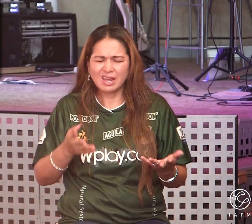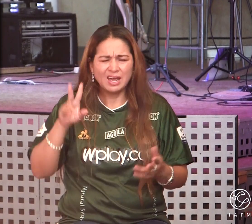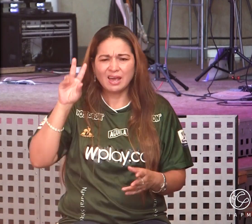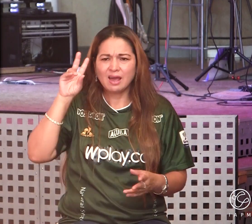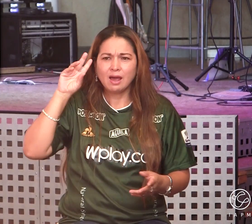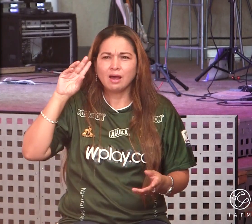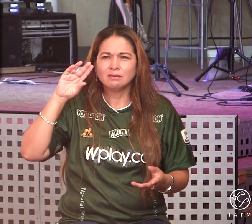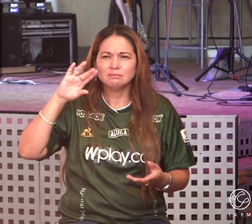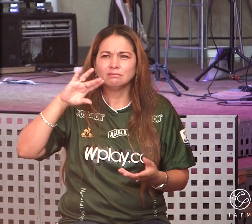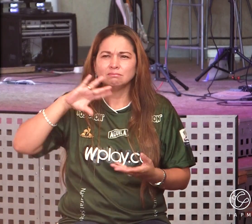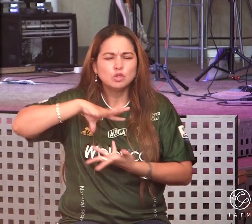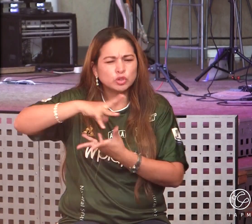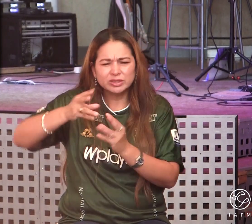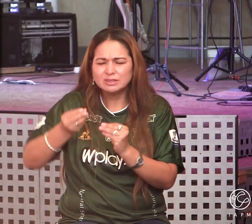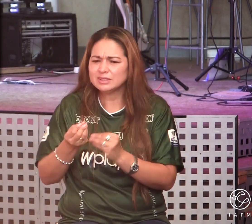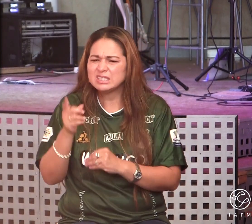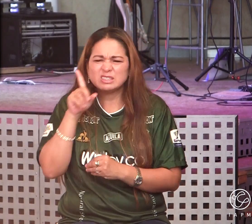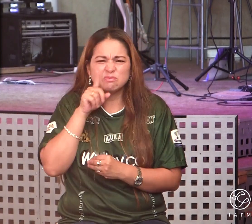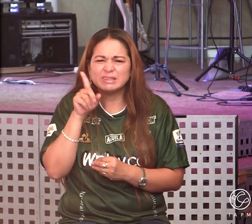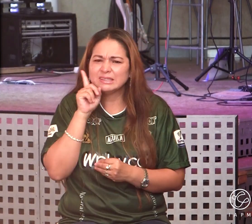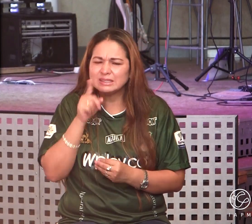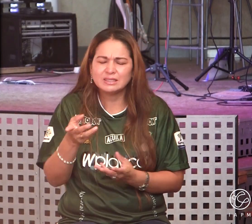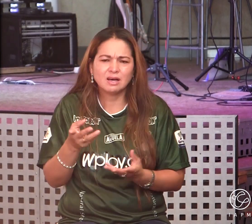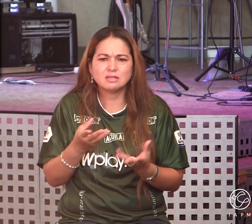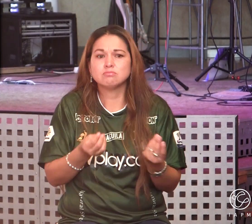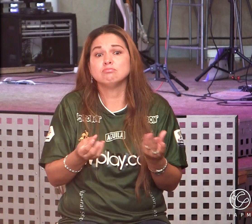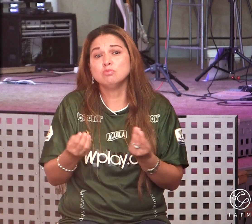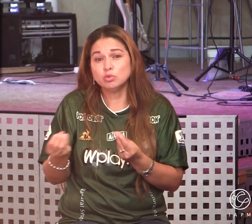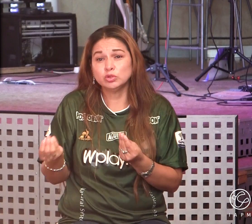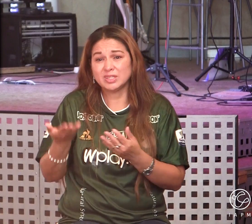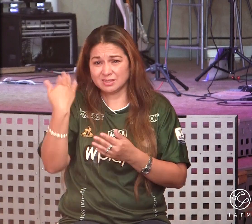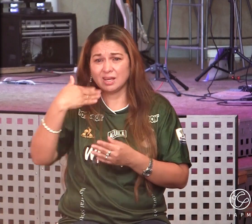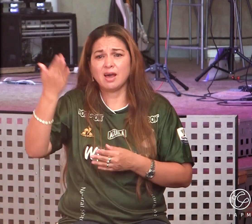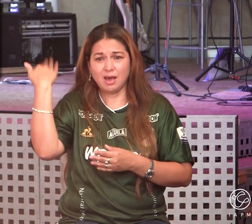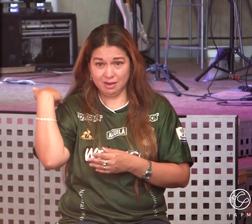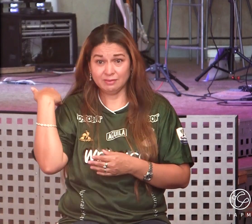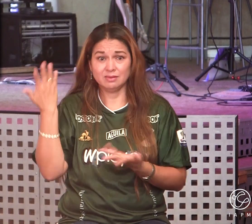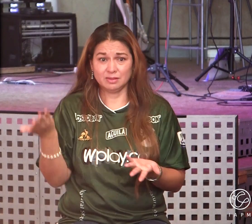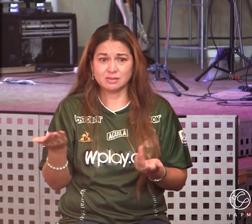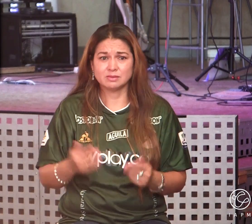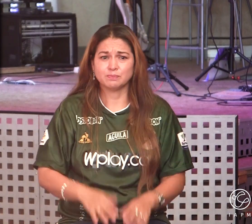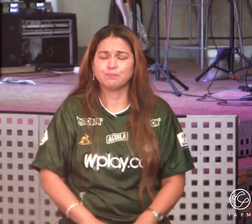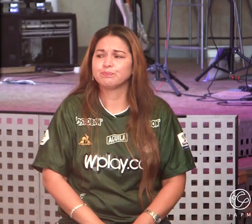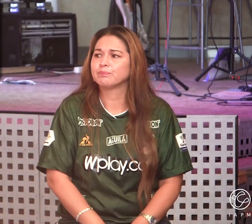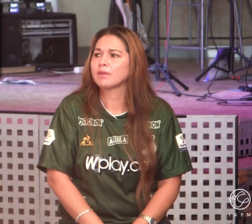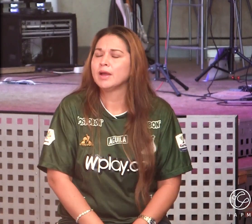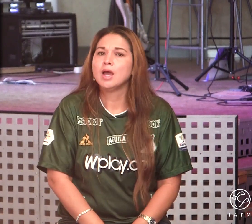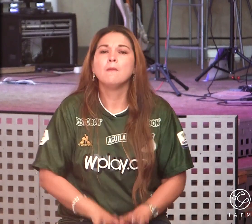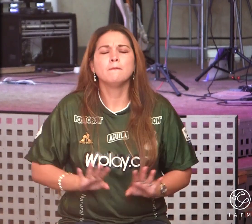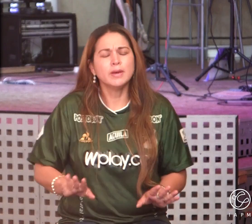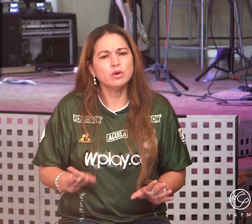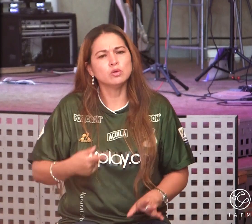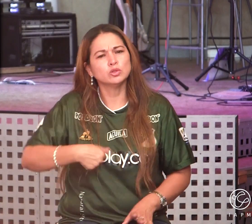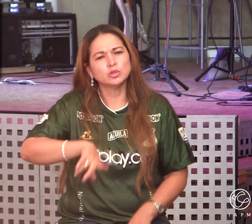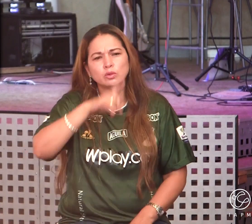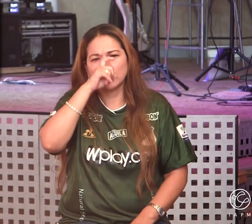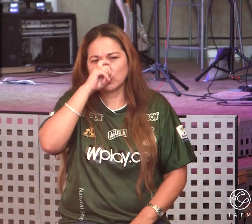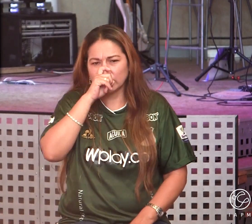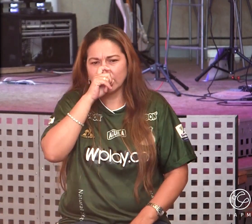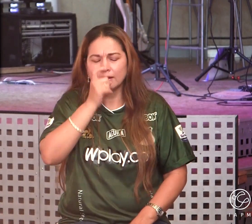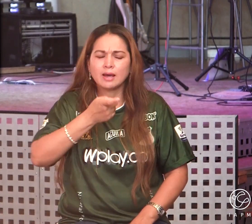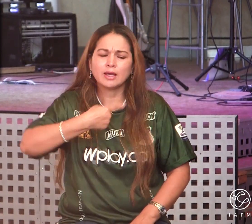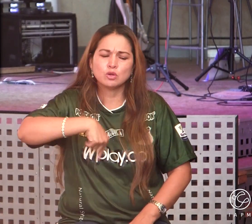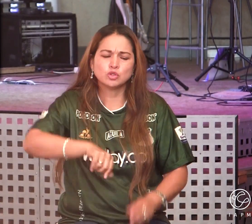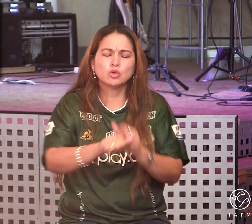desesperanza, o de una esperanza que está más puesta en morirse, una esperanza que está más puesta en irse, una esperanza que no está puesta realmente en